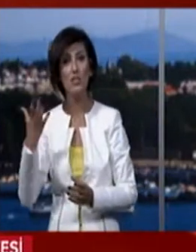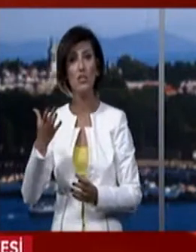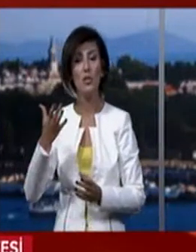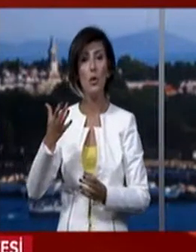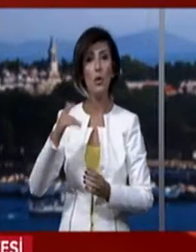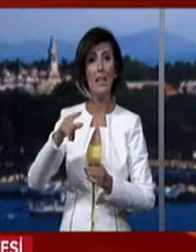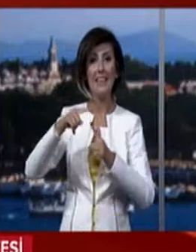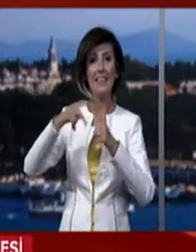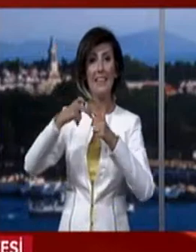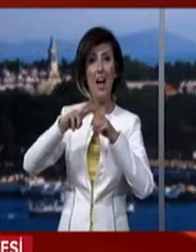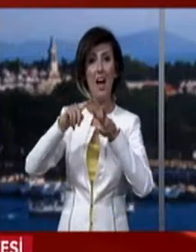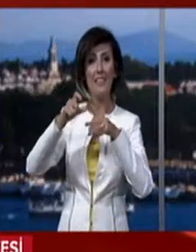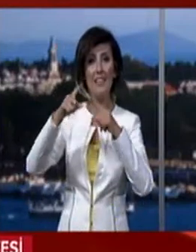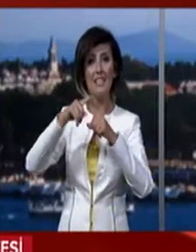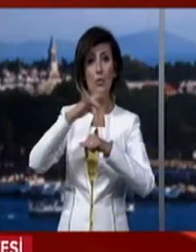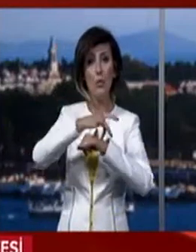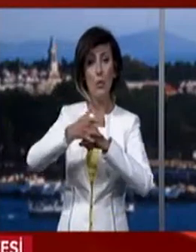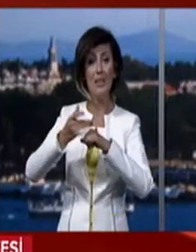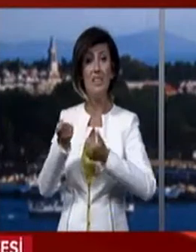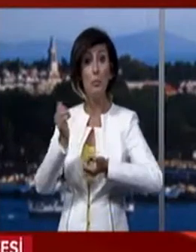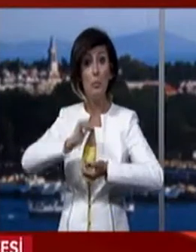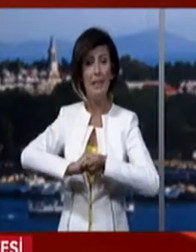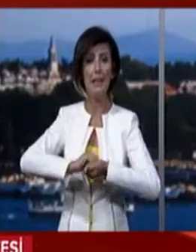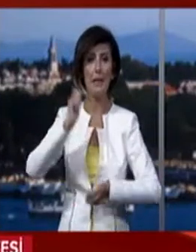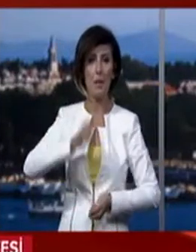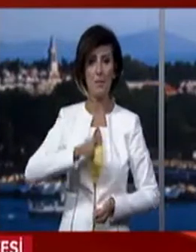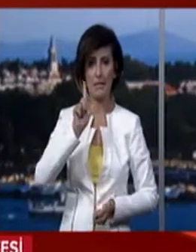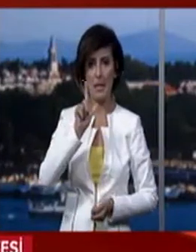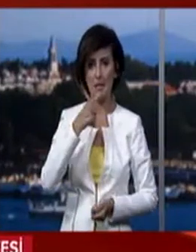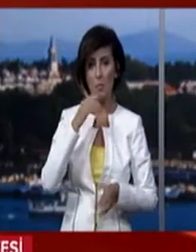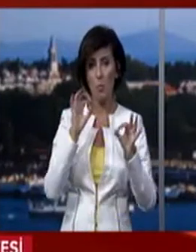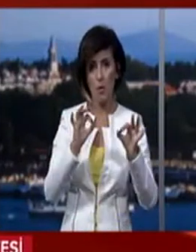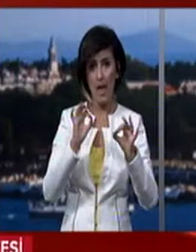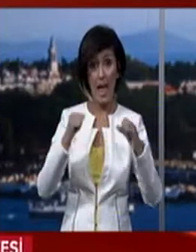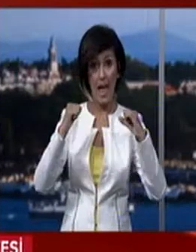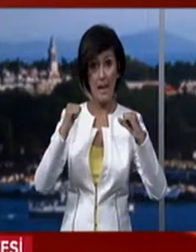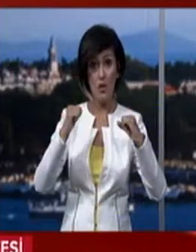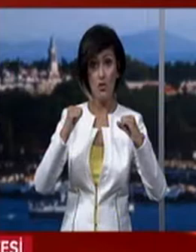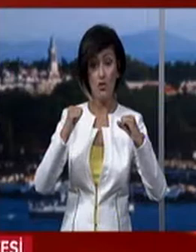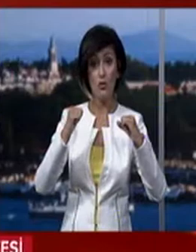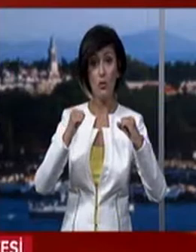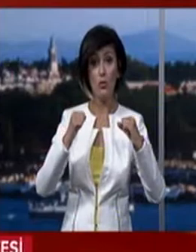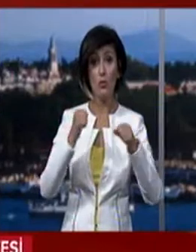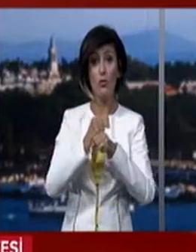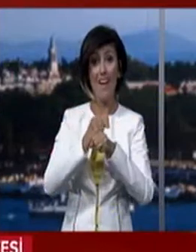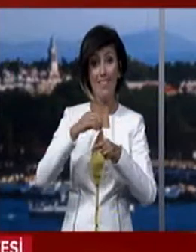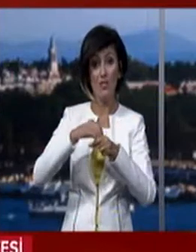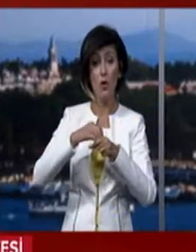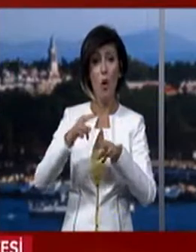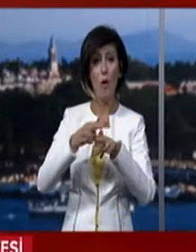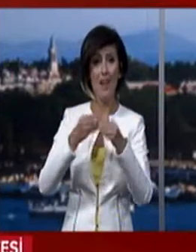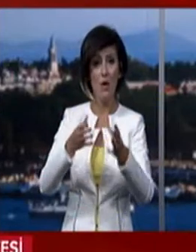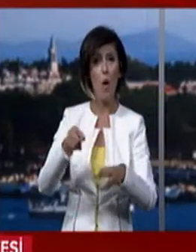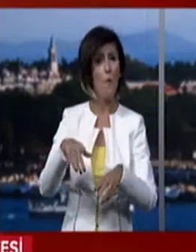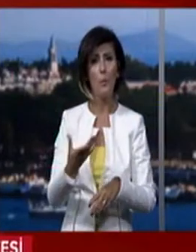ülkelerin, enerjide transit ülkelerin mutlaka işbirliği yapması gerektiğini söyledi güvenliği için ve bu konuda örnekler verdi. Örneğin dedi, bu